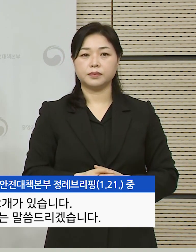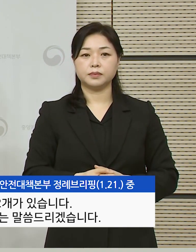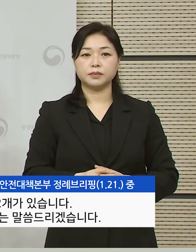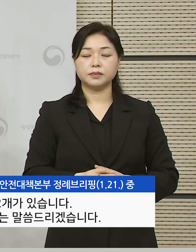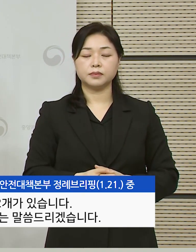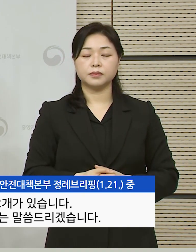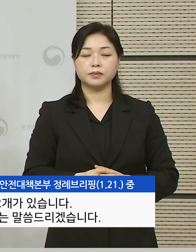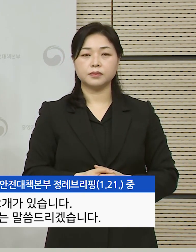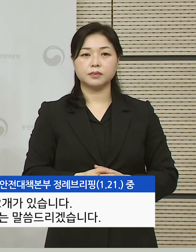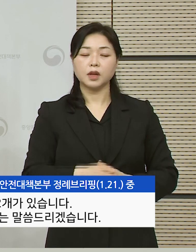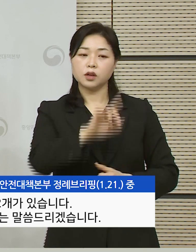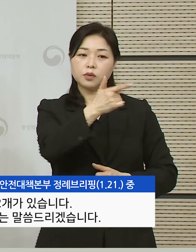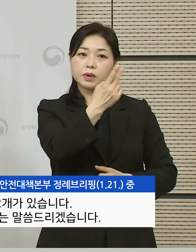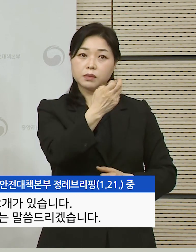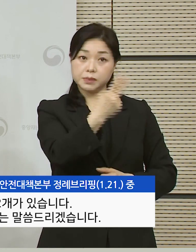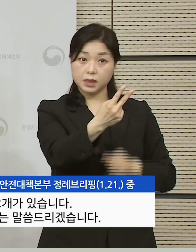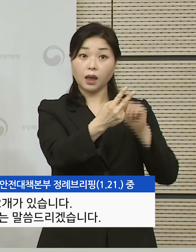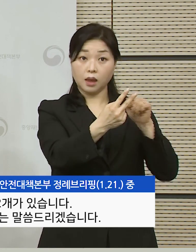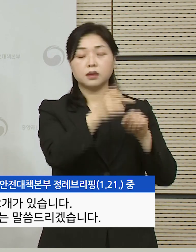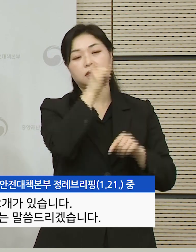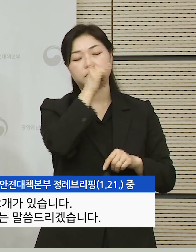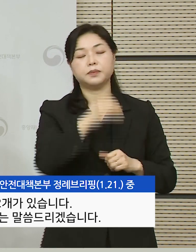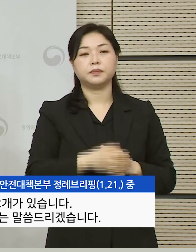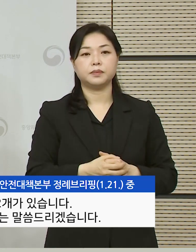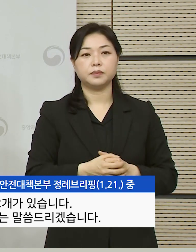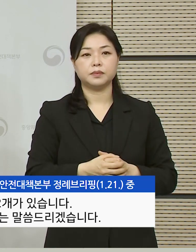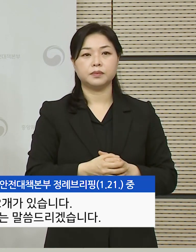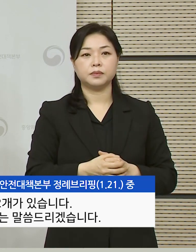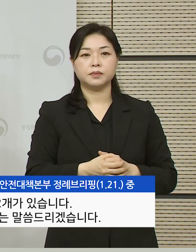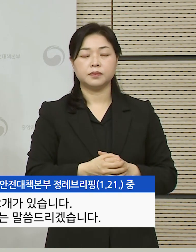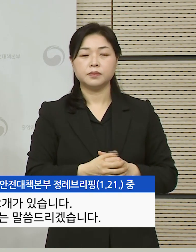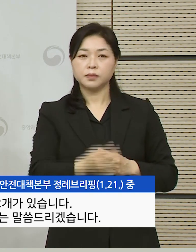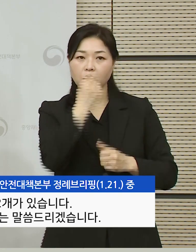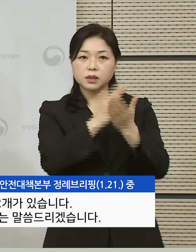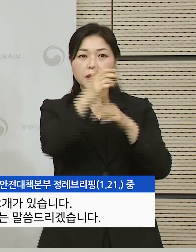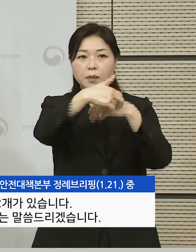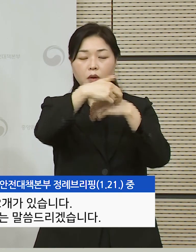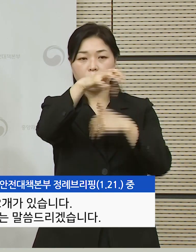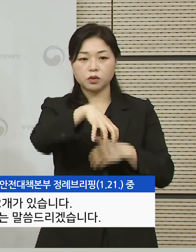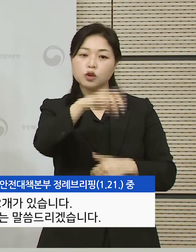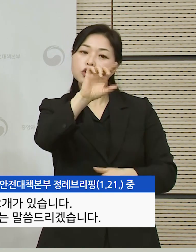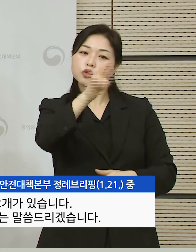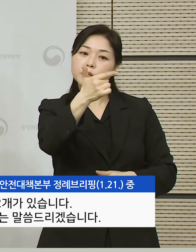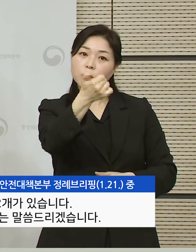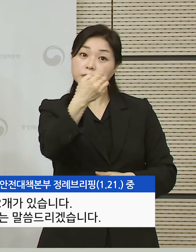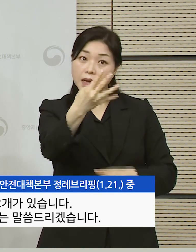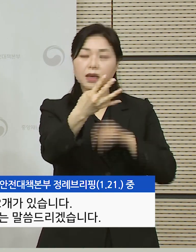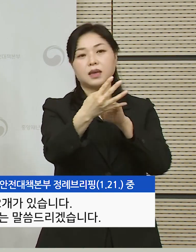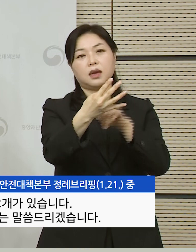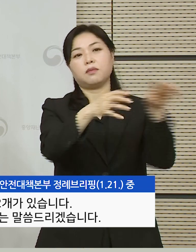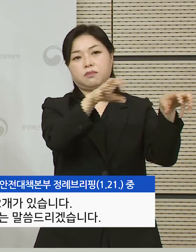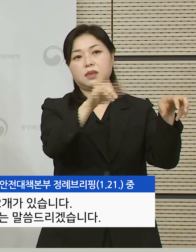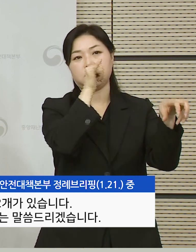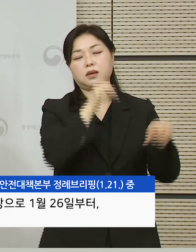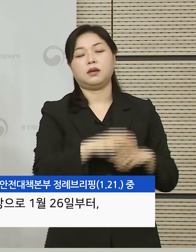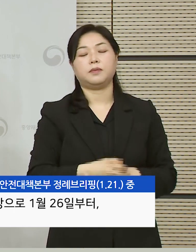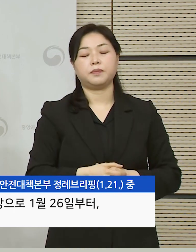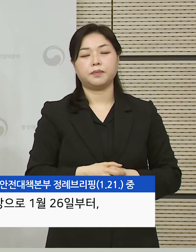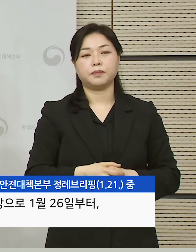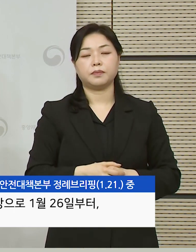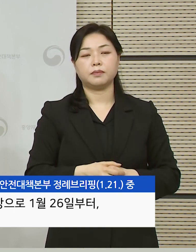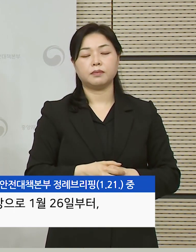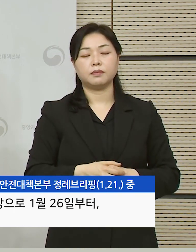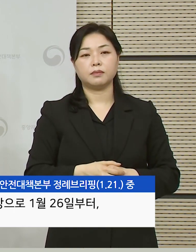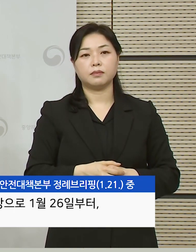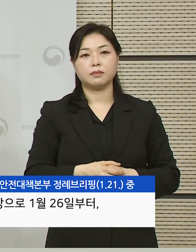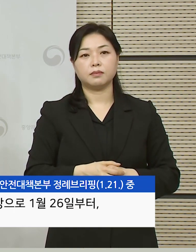선별진료소는 632개가 있습니다. 그리고 호흡기 전담 클리닉은 654개가 설치가 되어 있다는 말씀을 드리겠습니다.